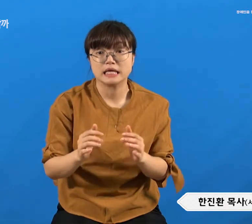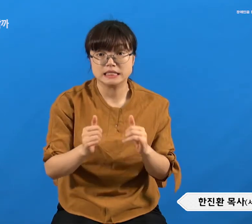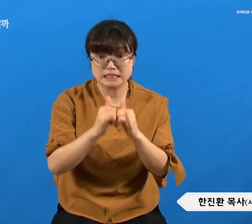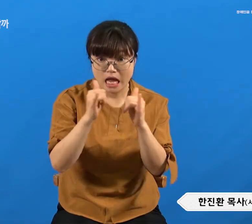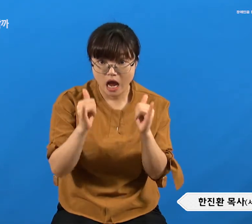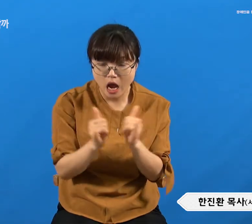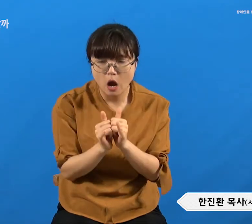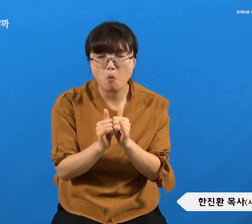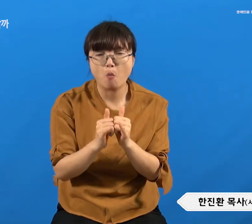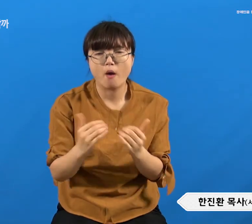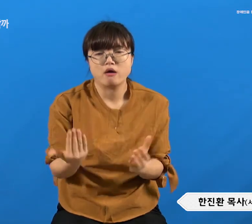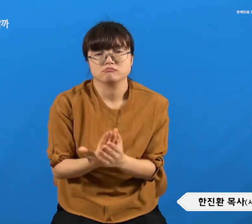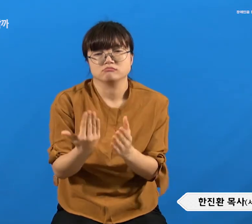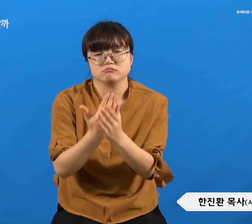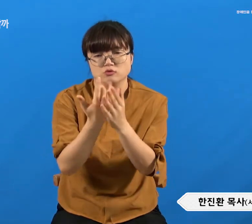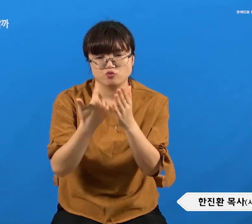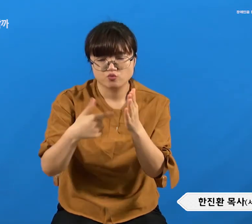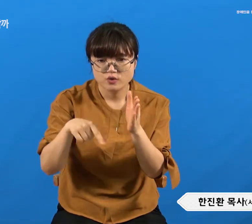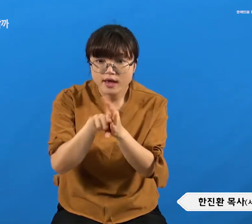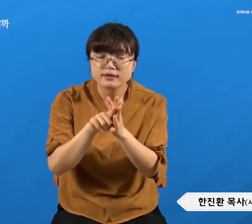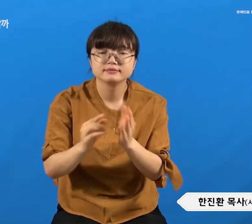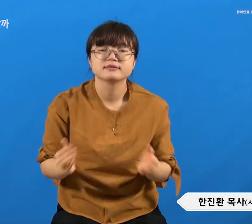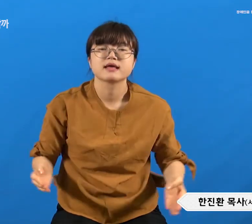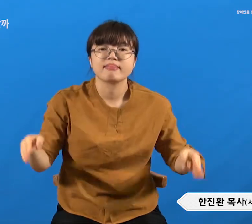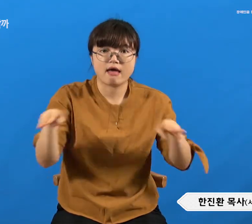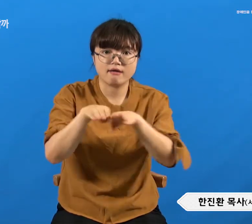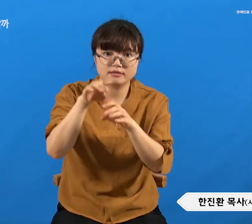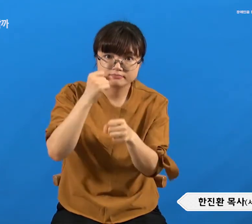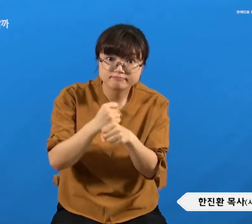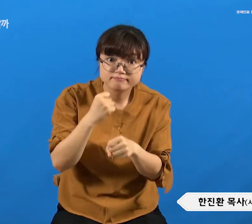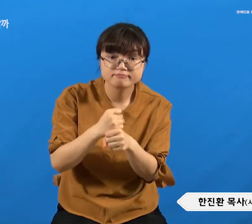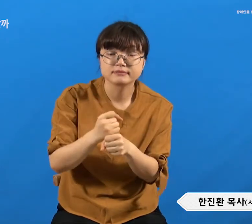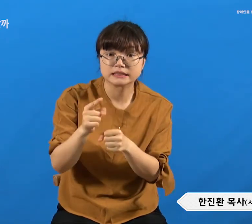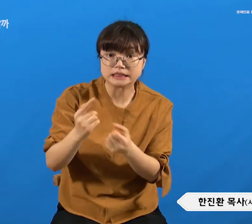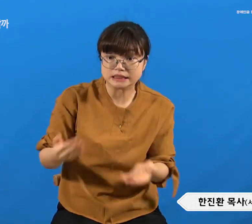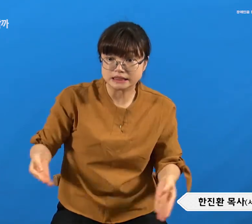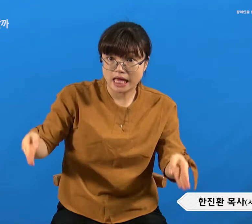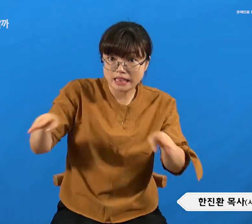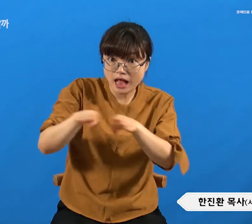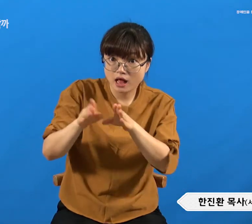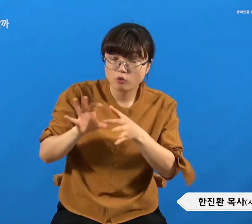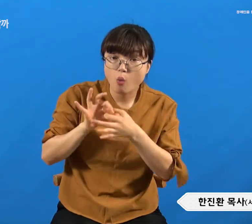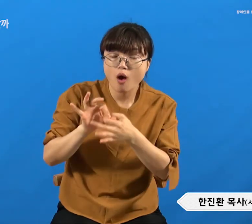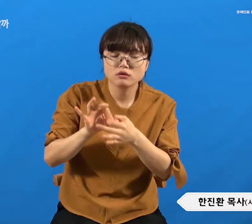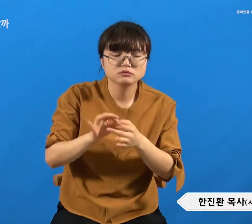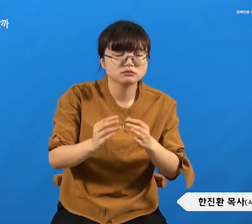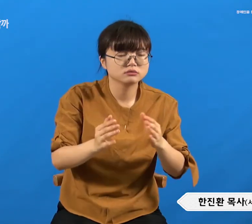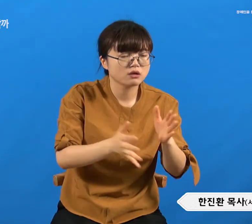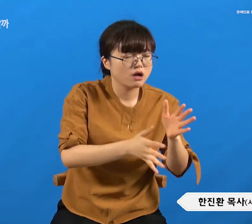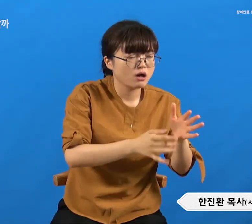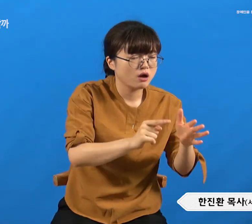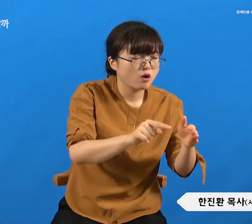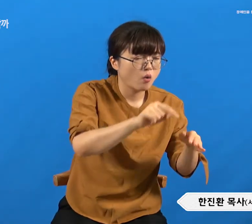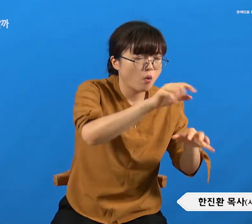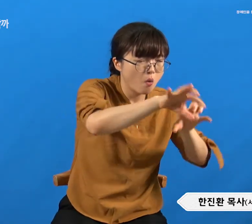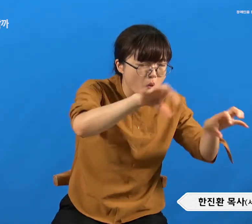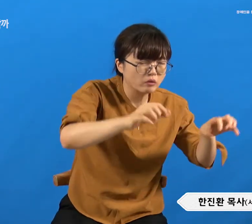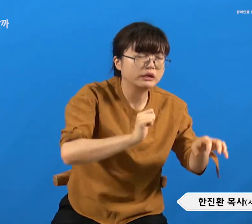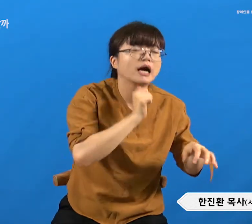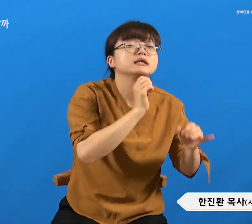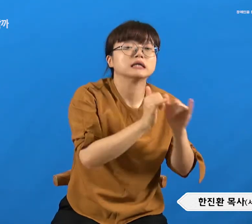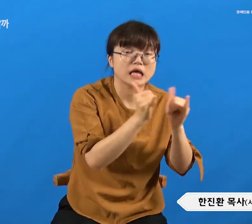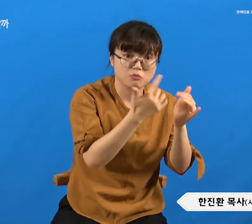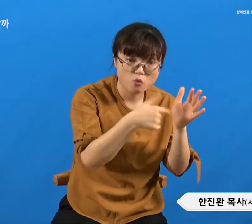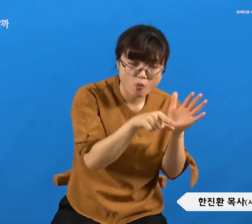지역사회 역량강화재단이란 재단을 만들었습니다. 그리고 그 재단을 통해서 도심의 어려운 저소득층을